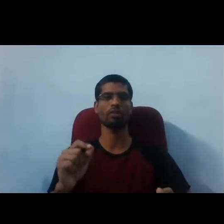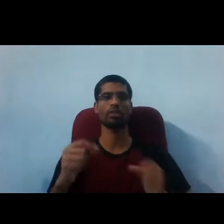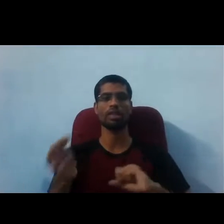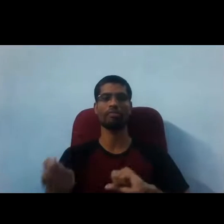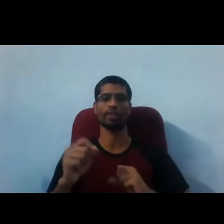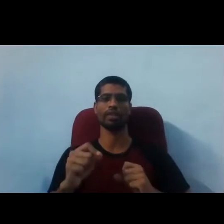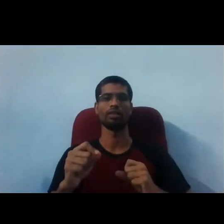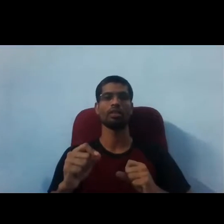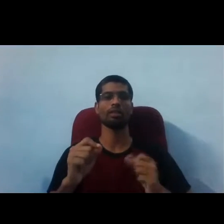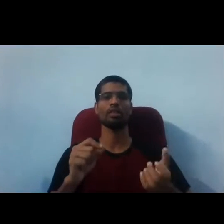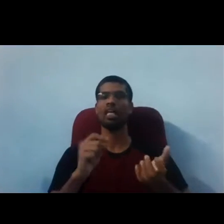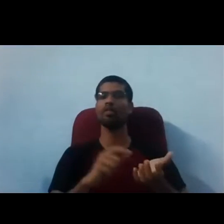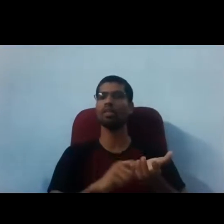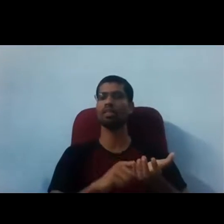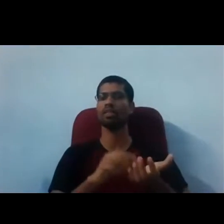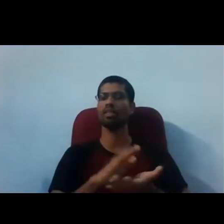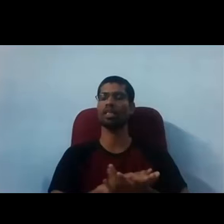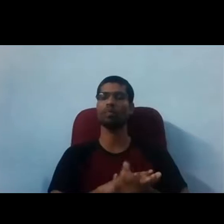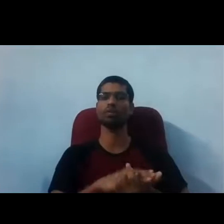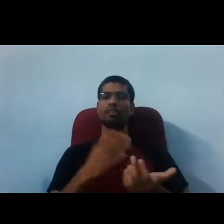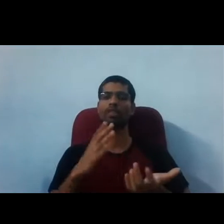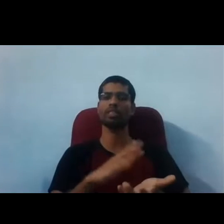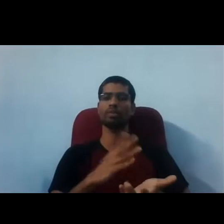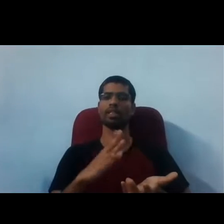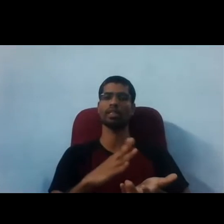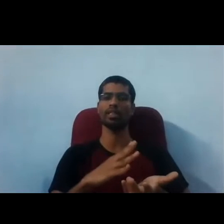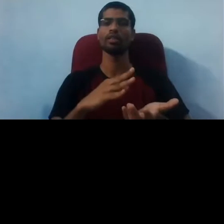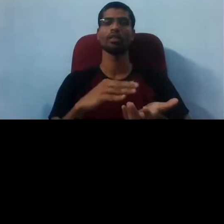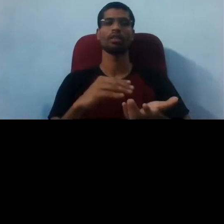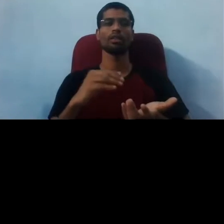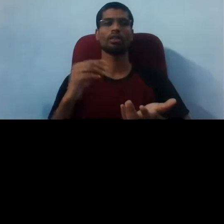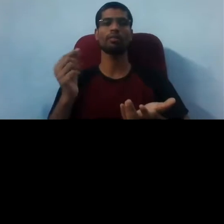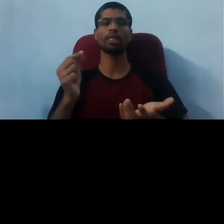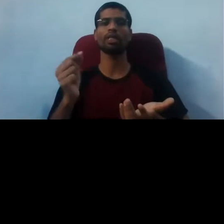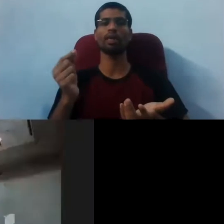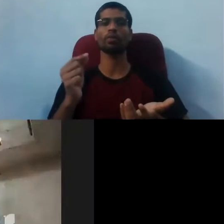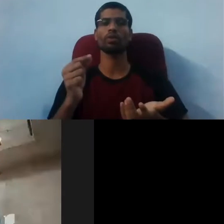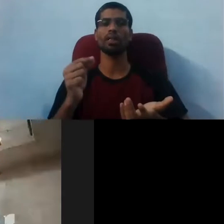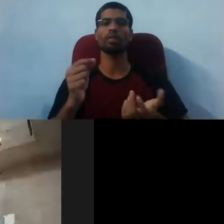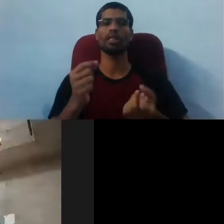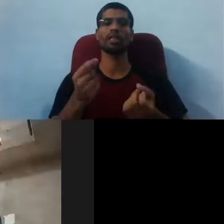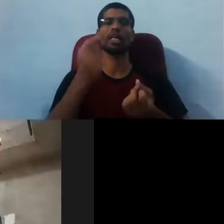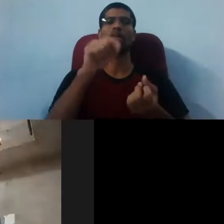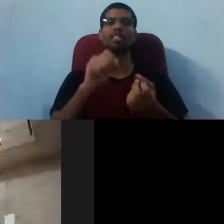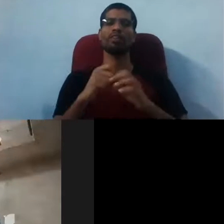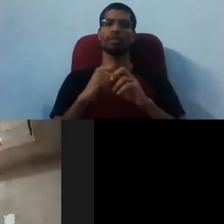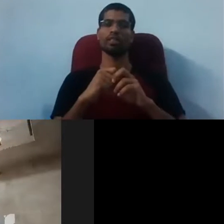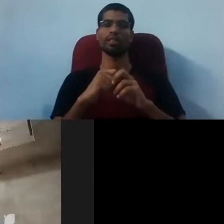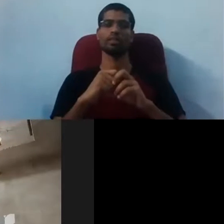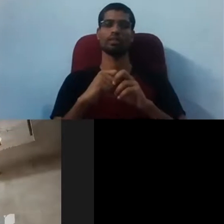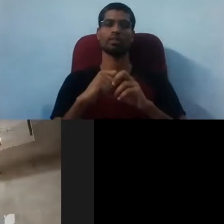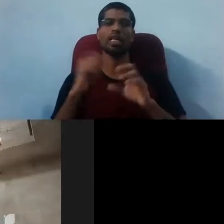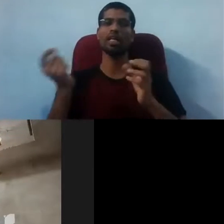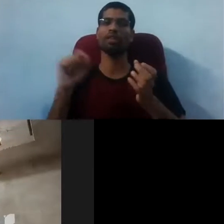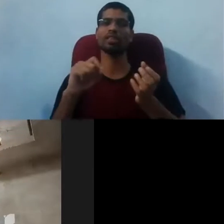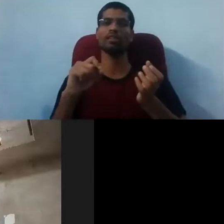चावल को साफ करना। मतलब चावल के साथ अगर आप लोग साफ करते समय देखते हैं, कभी कभी आप लोगों को क्या मिलता है, काला वाला चावल मिलती है।